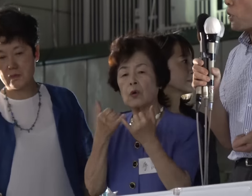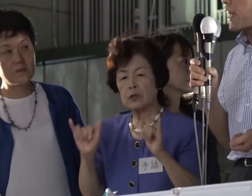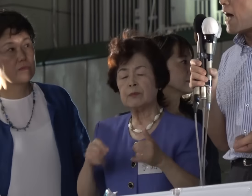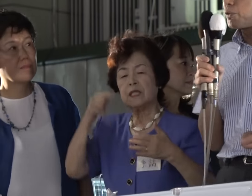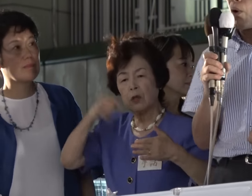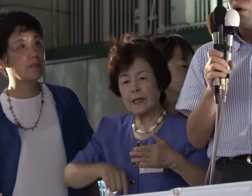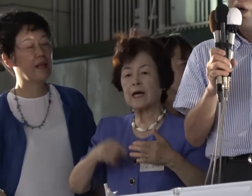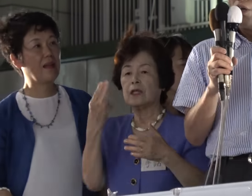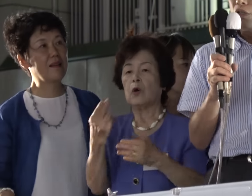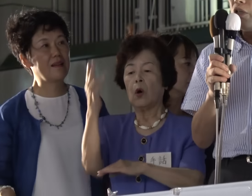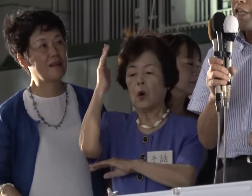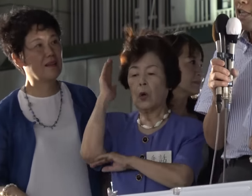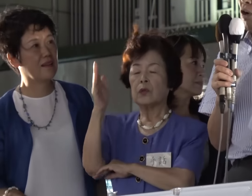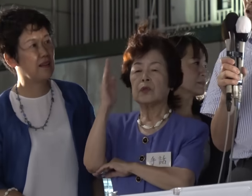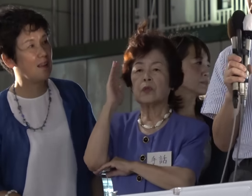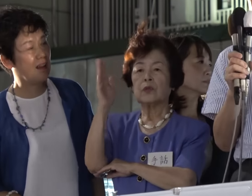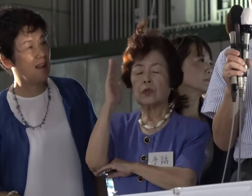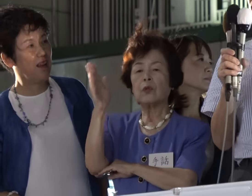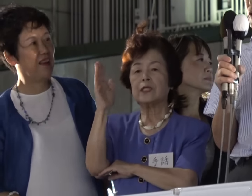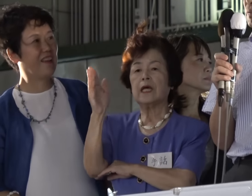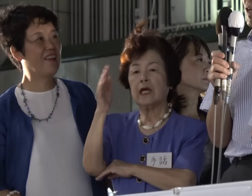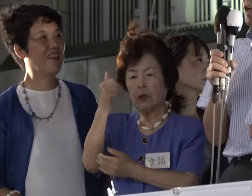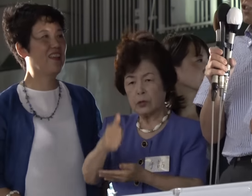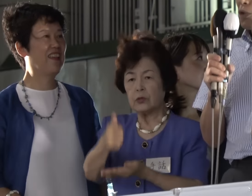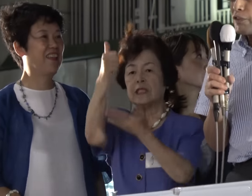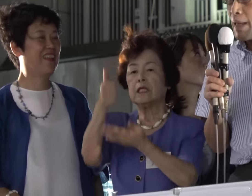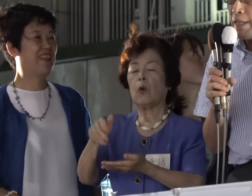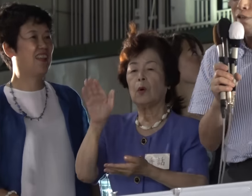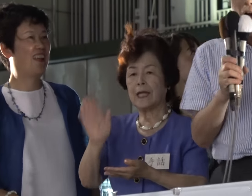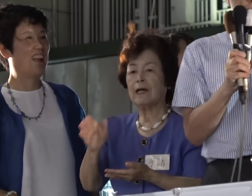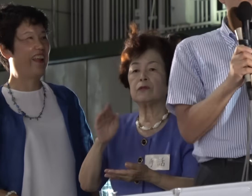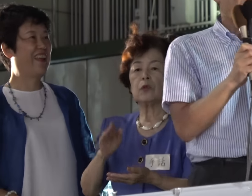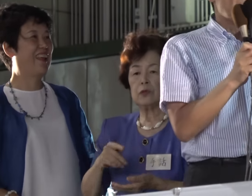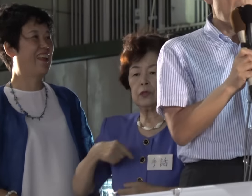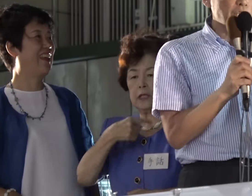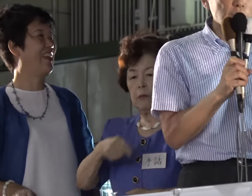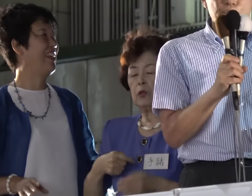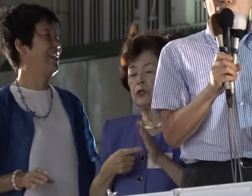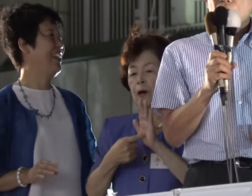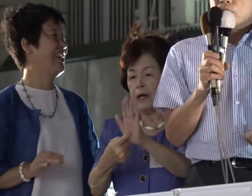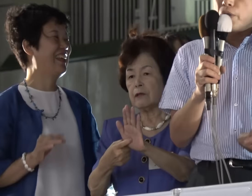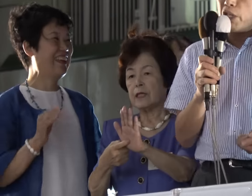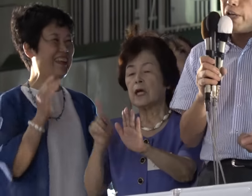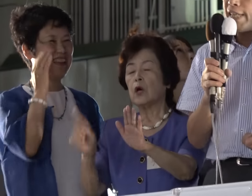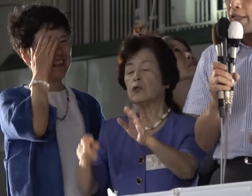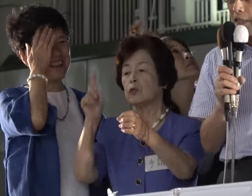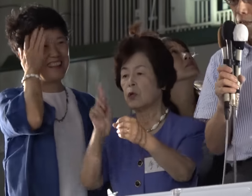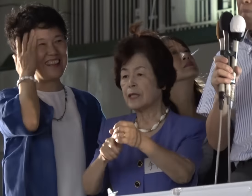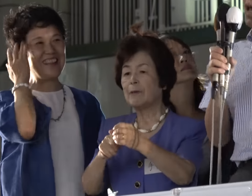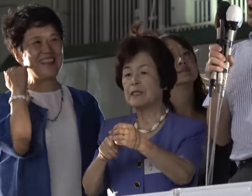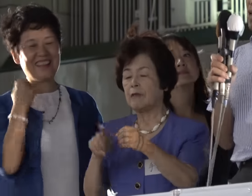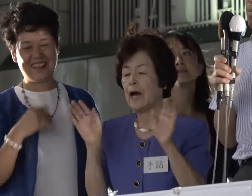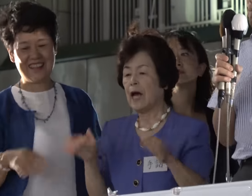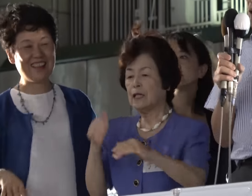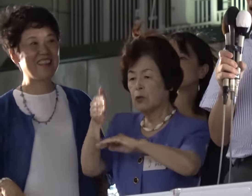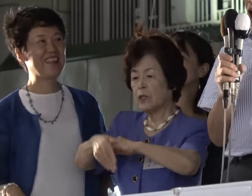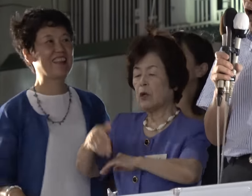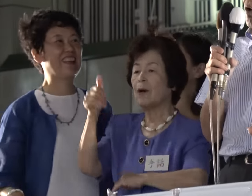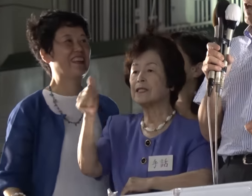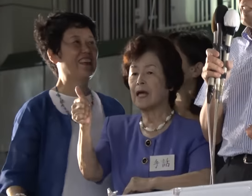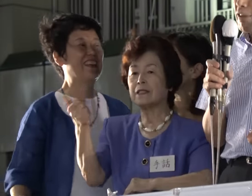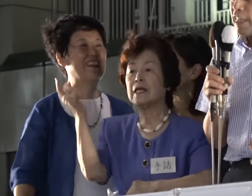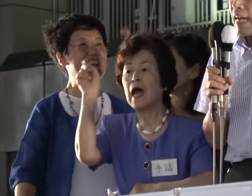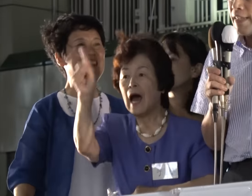主人公であるという意思表示をする、そのためには明日鳥越さんに一票